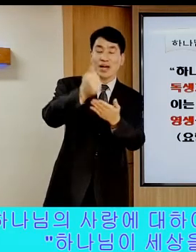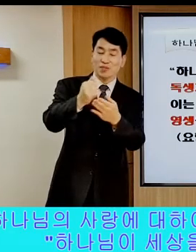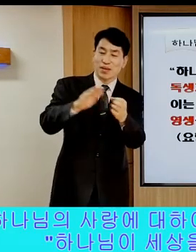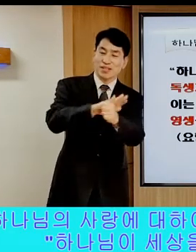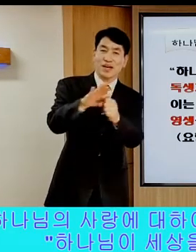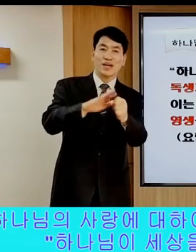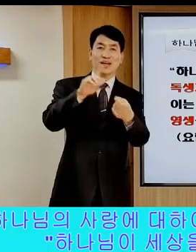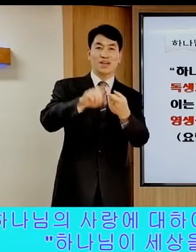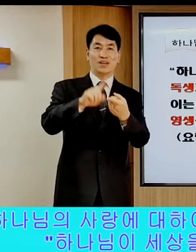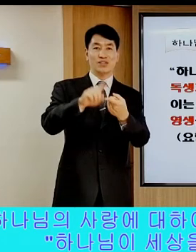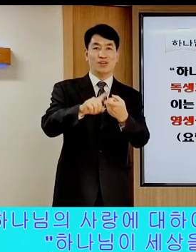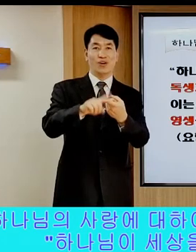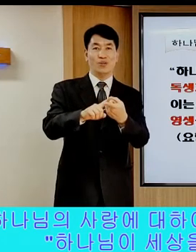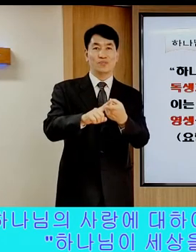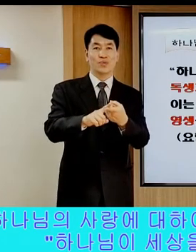하나님의 사랑에 대해서